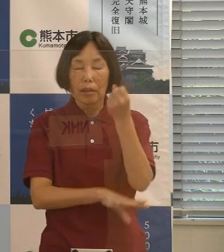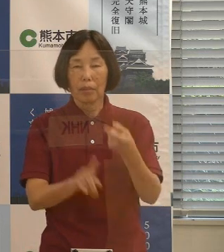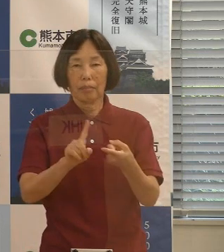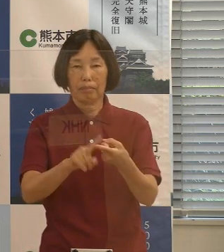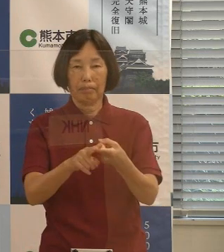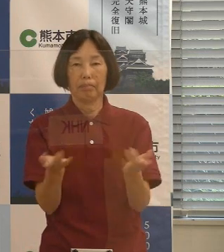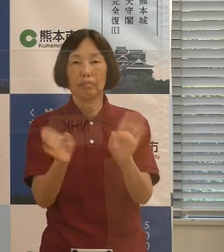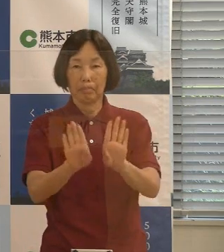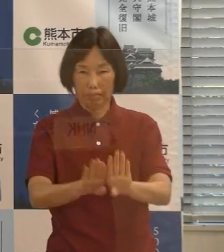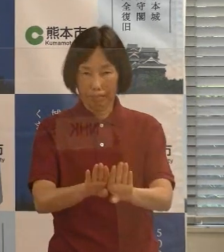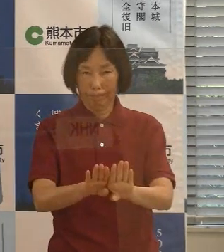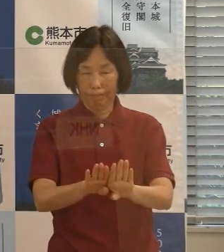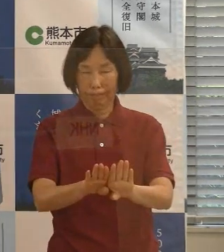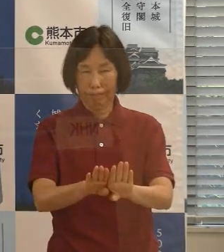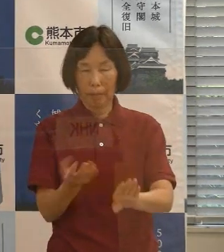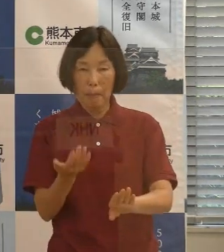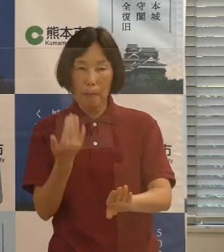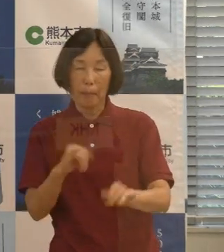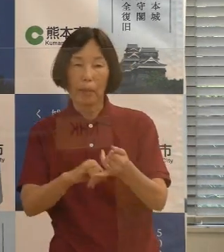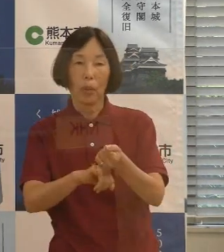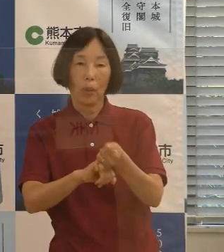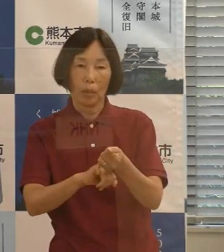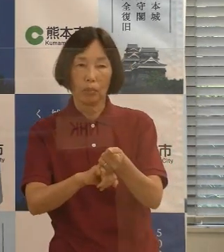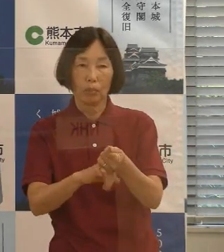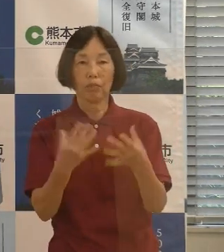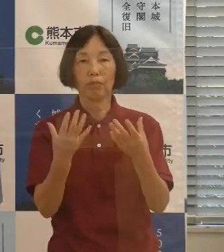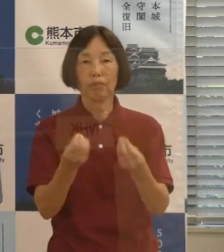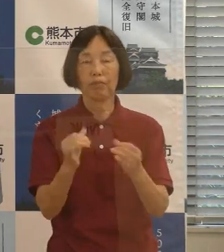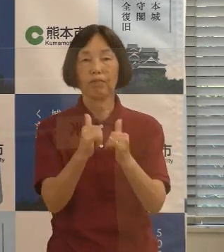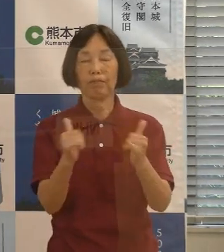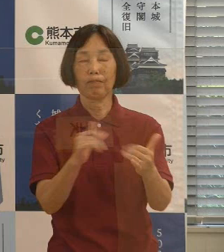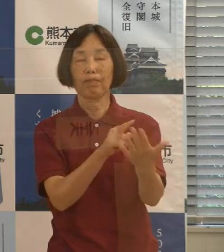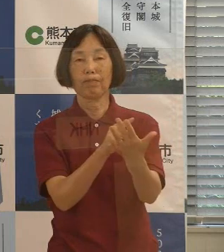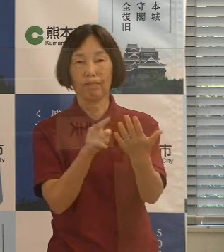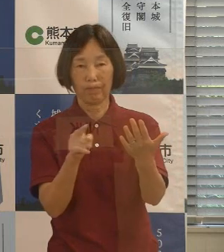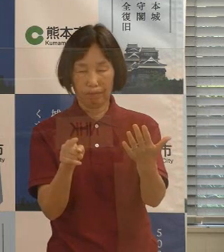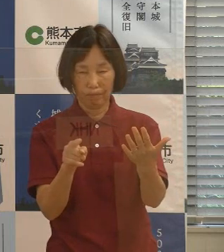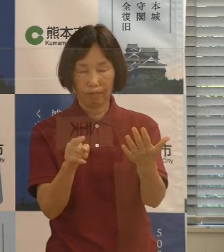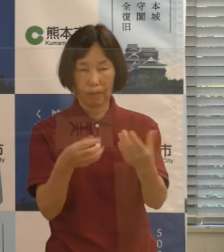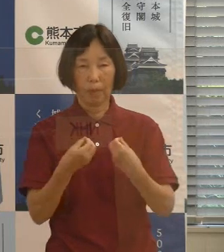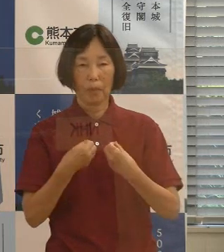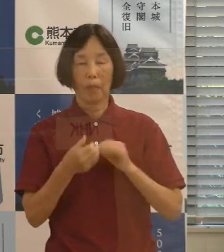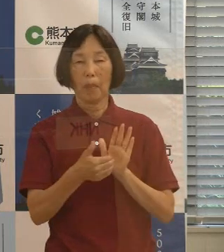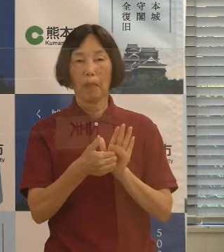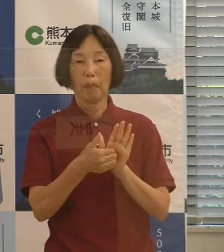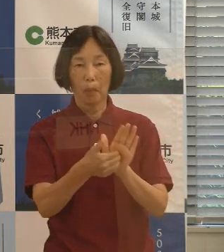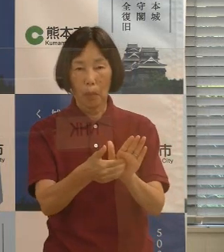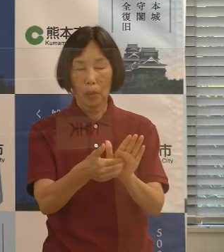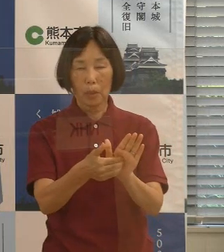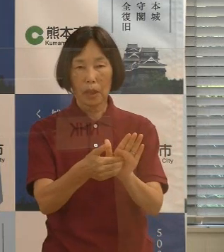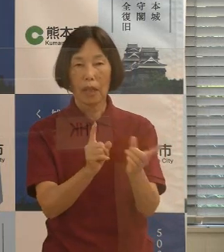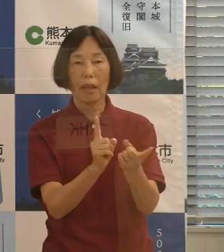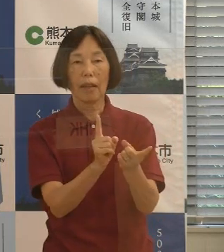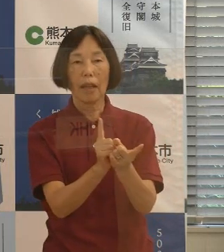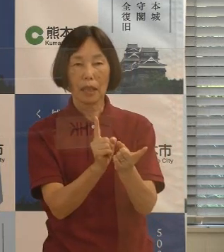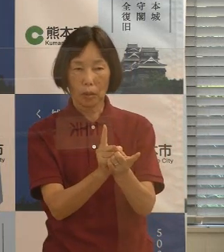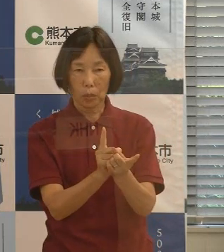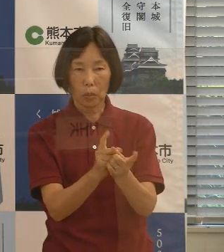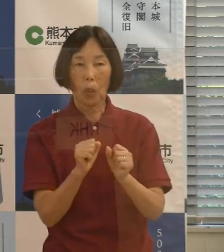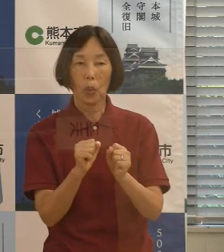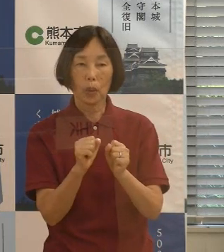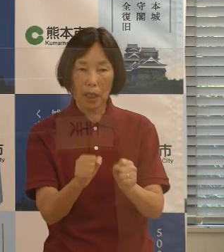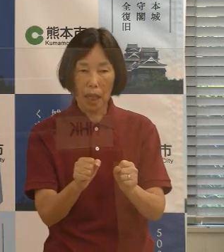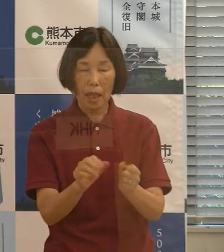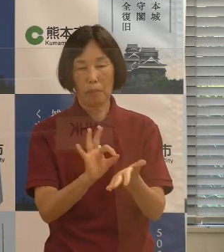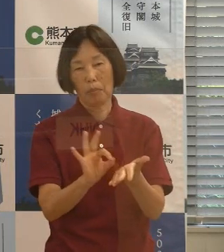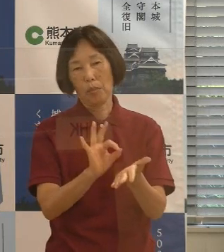でに予約をされている方に対しましては感染防止対策を徹底していただくことで利用可能